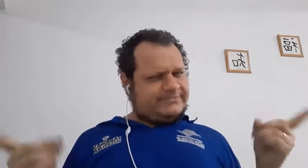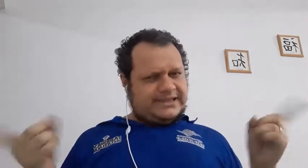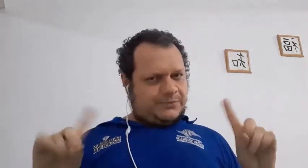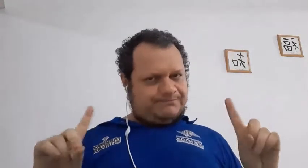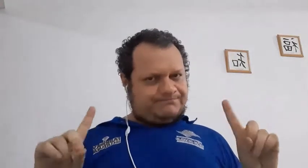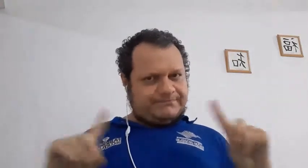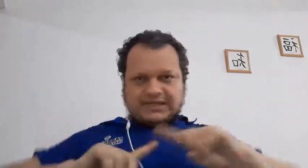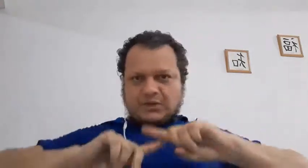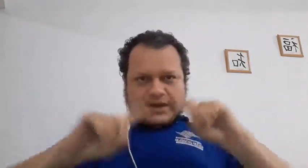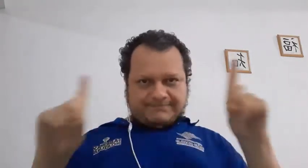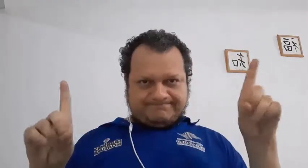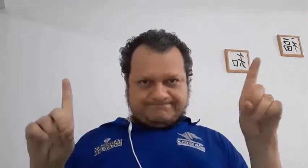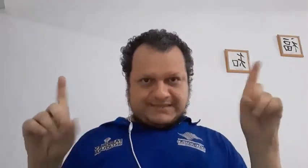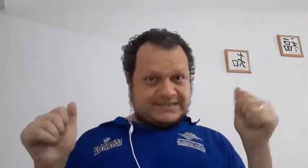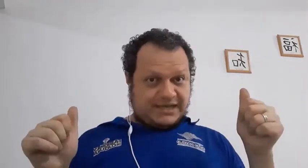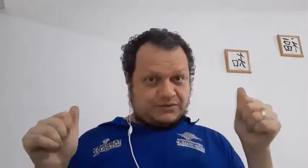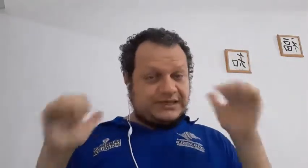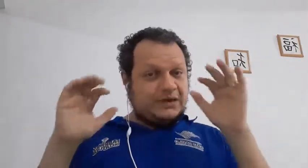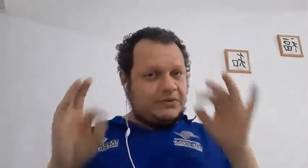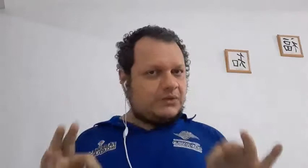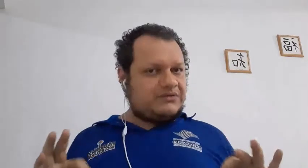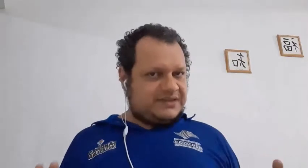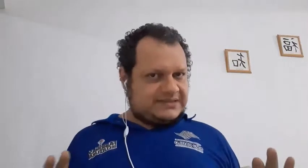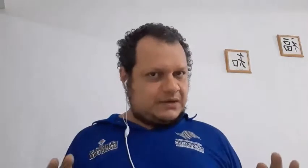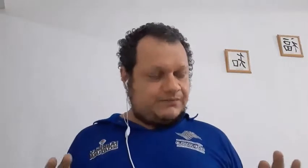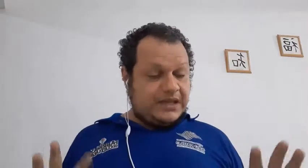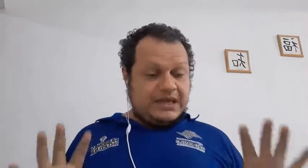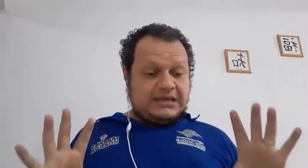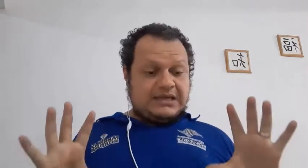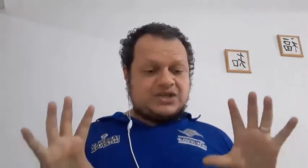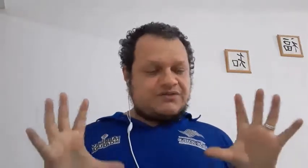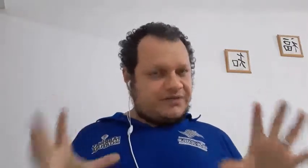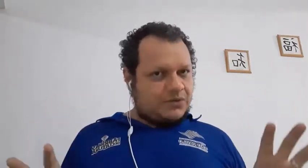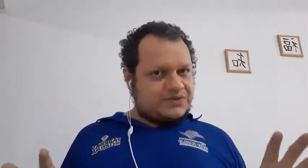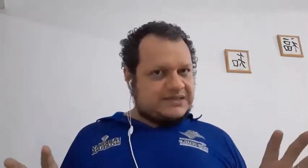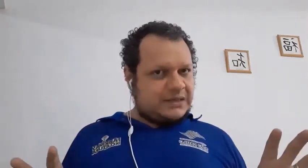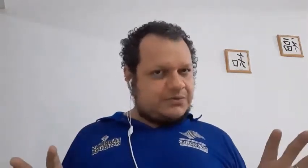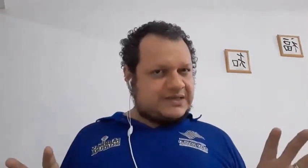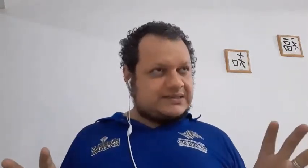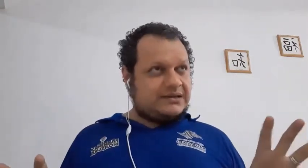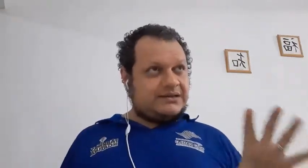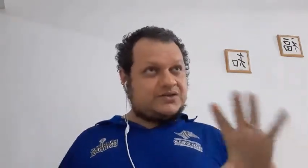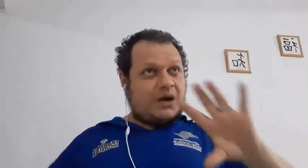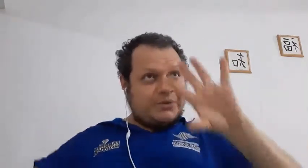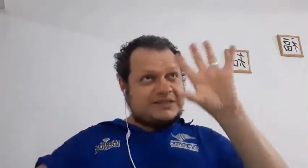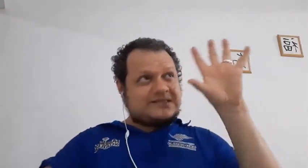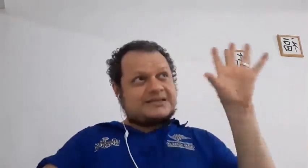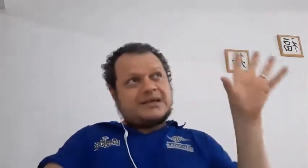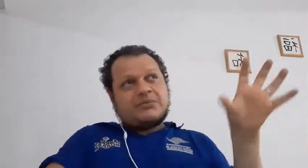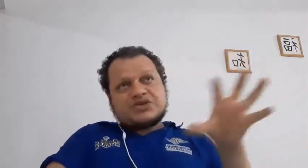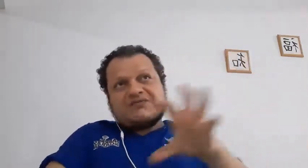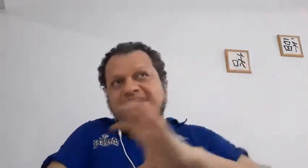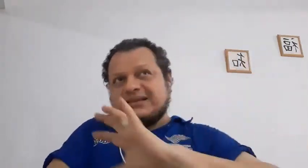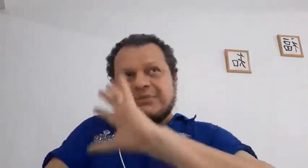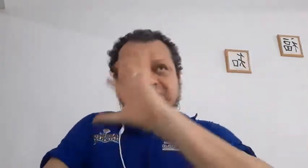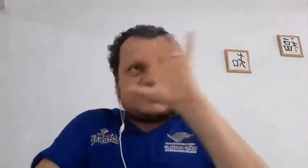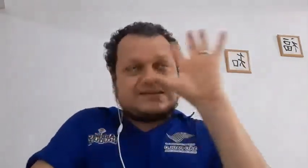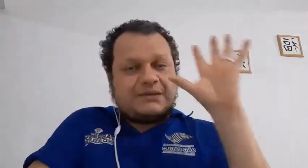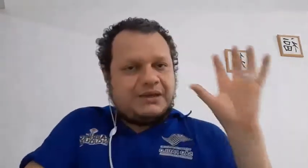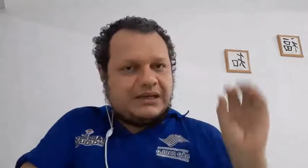Não, não é. Tá certo? Ela não é universal. E a gente vai ver alguns exemplos assim, que só por esses exemplos já vai dar para vocês saberem que não